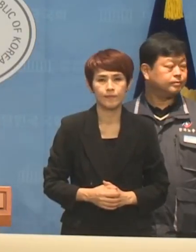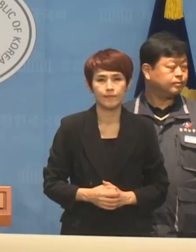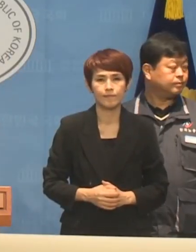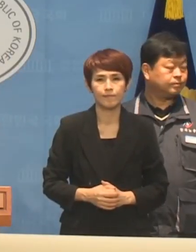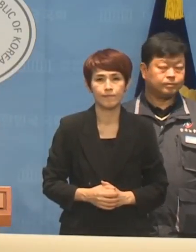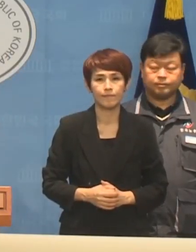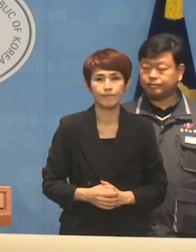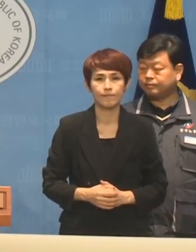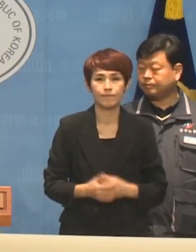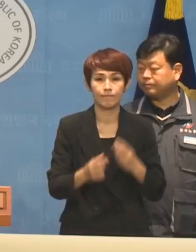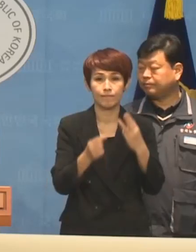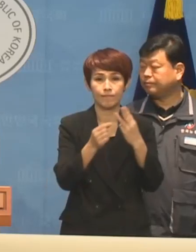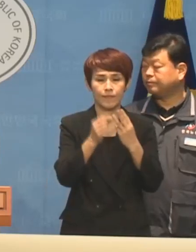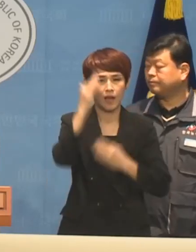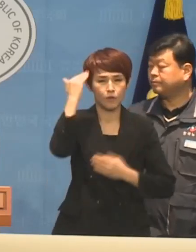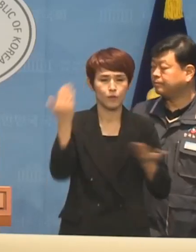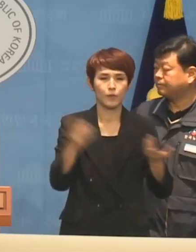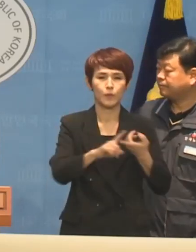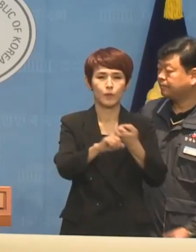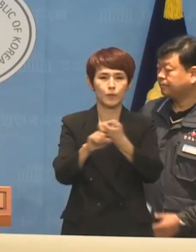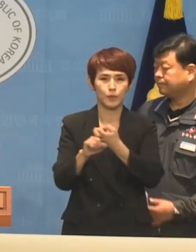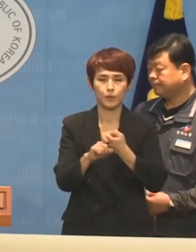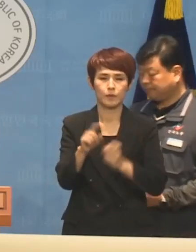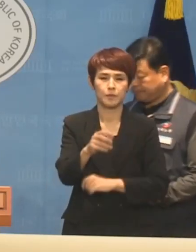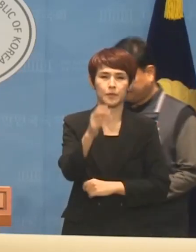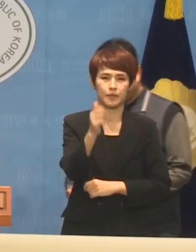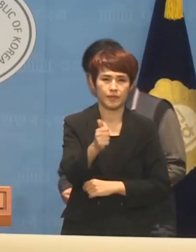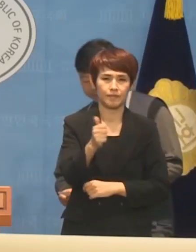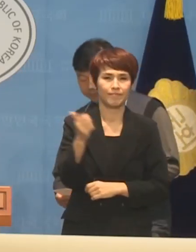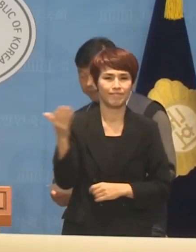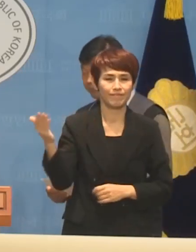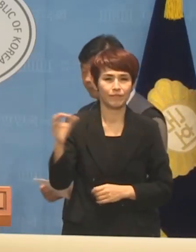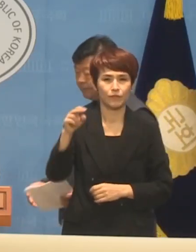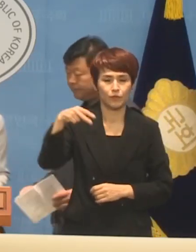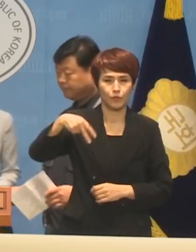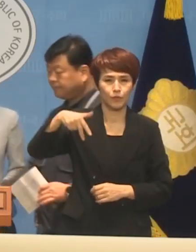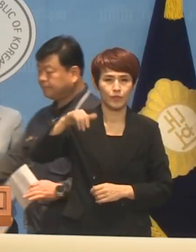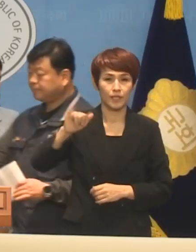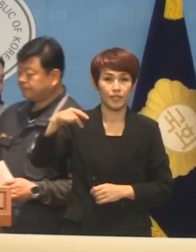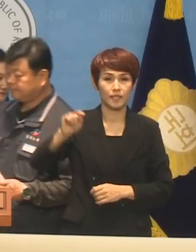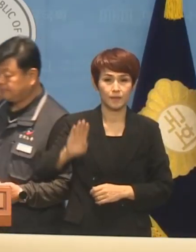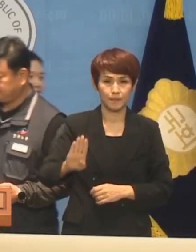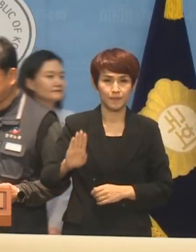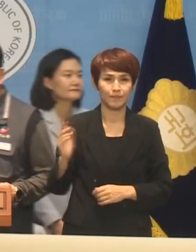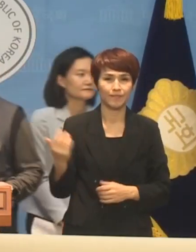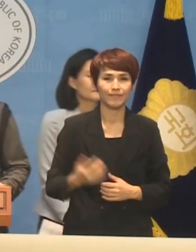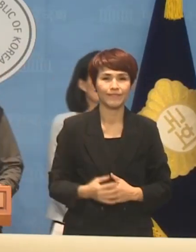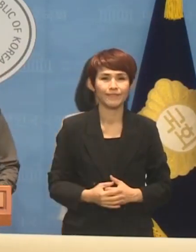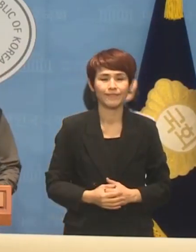다음 발언은 한국노총 류기섭 사무총장님께서 해주시겠습니다.